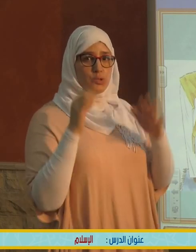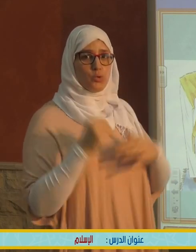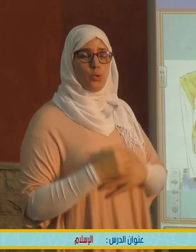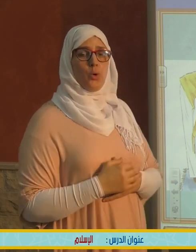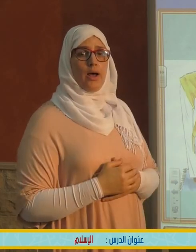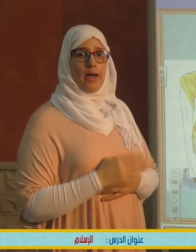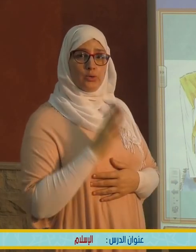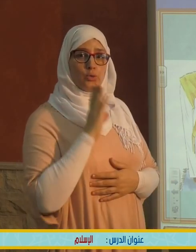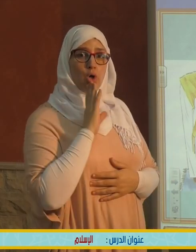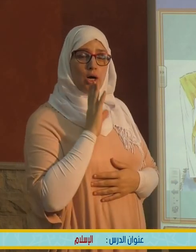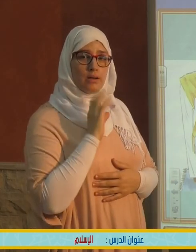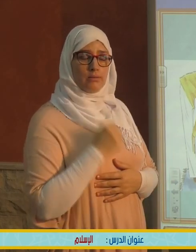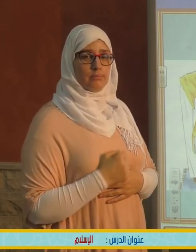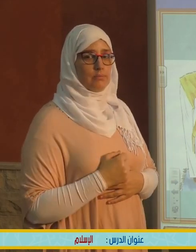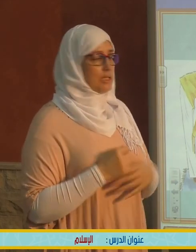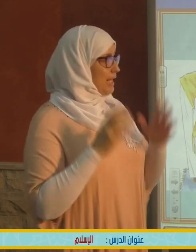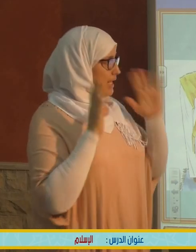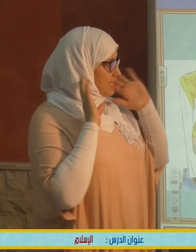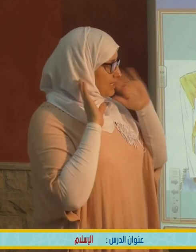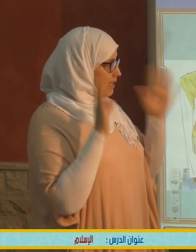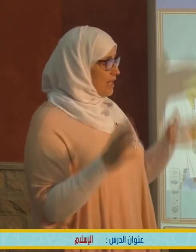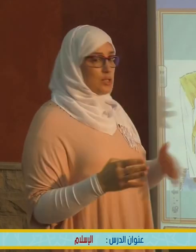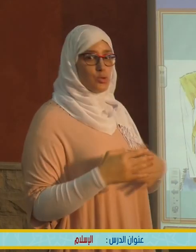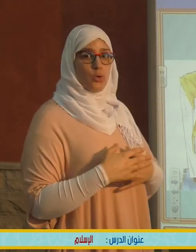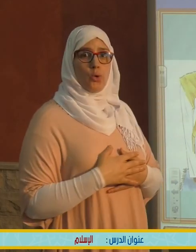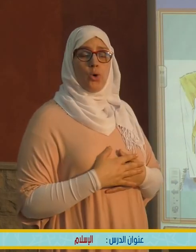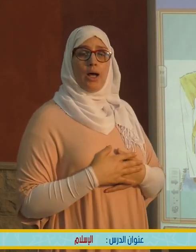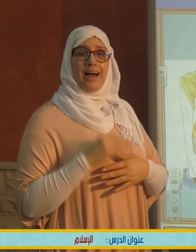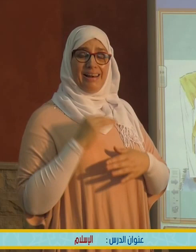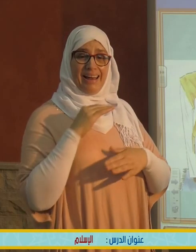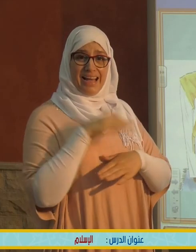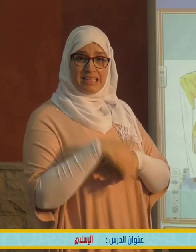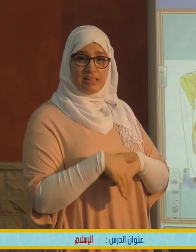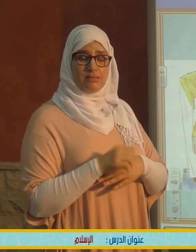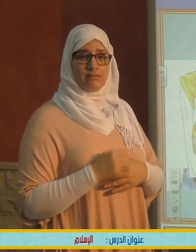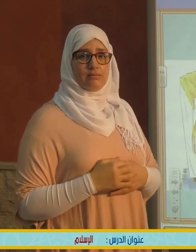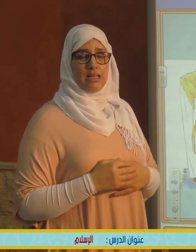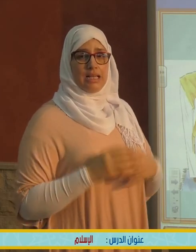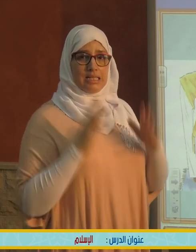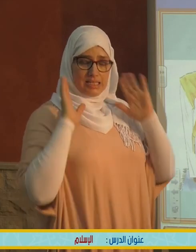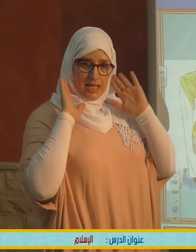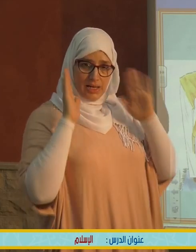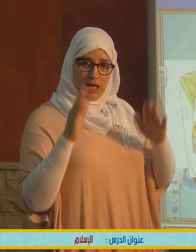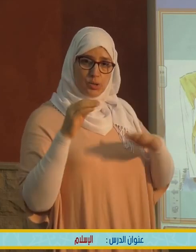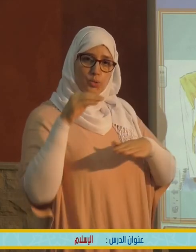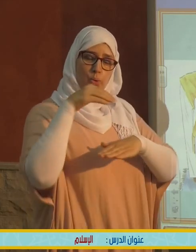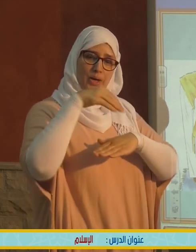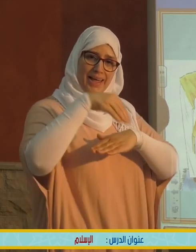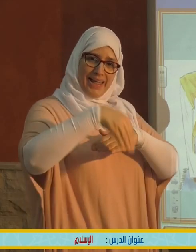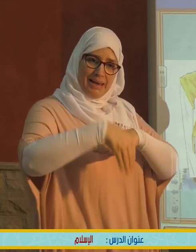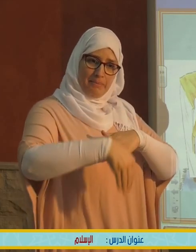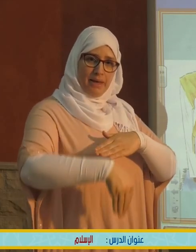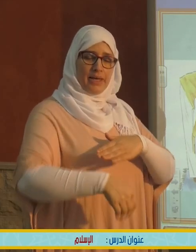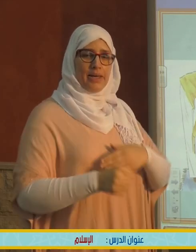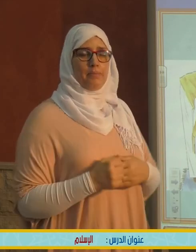صلاة الظهر، صلاة العصر، صلاة